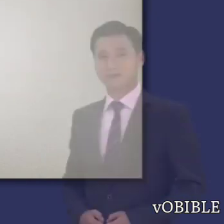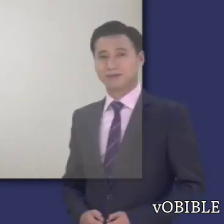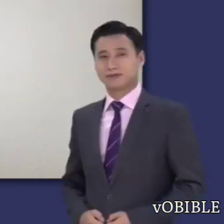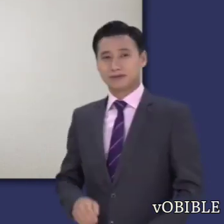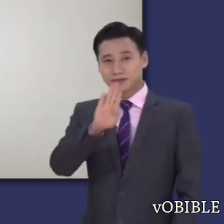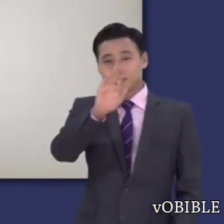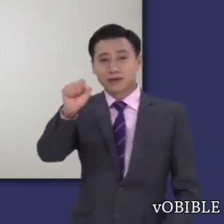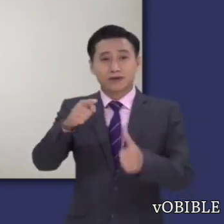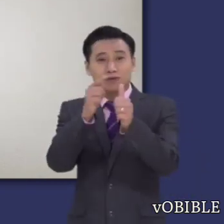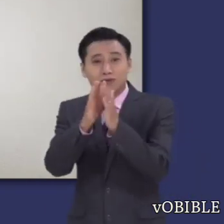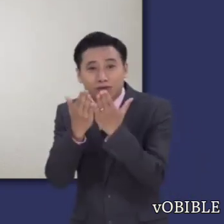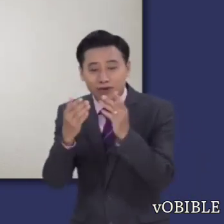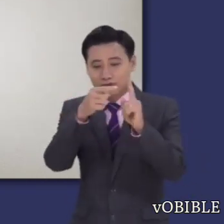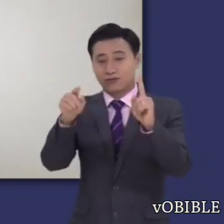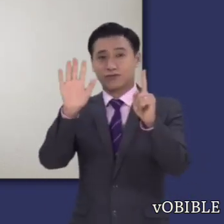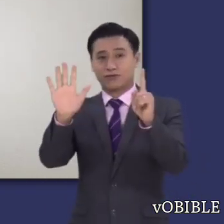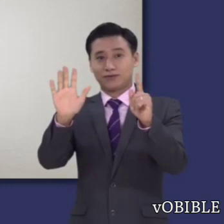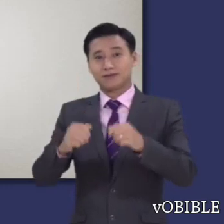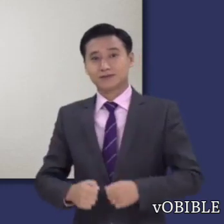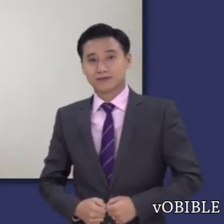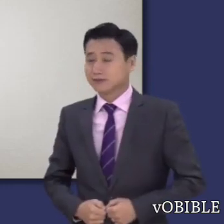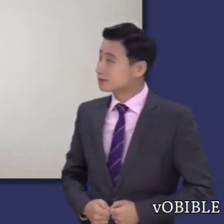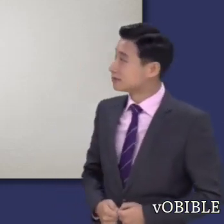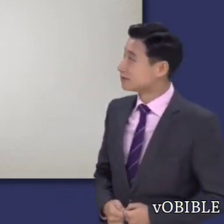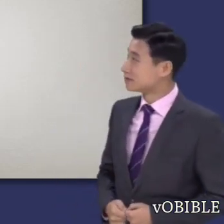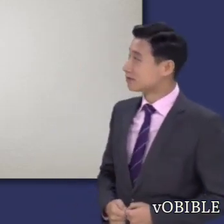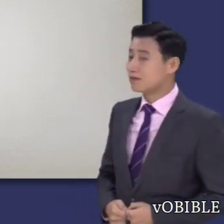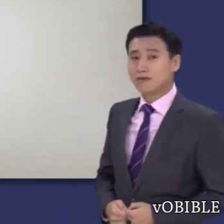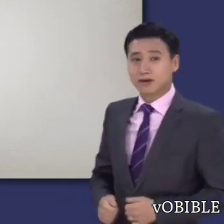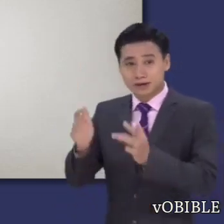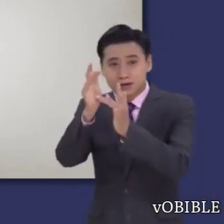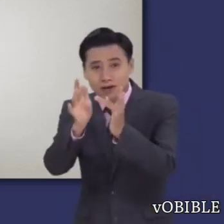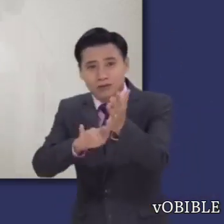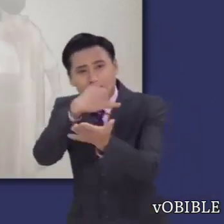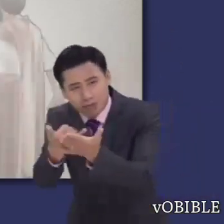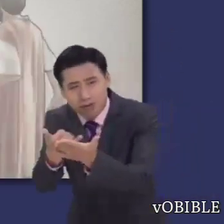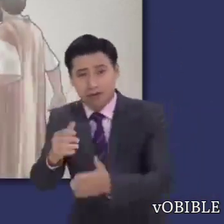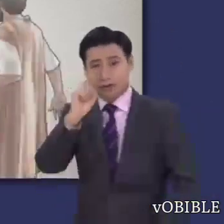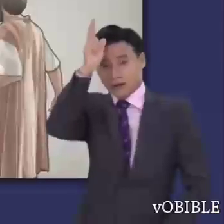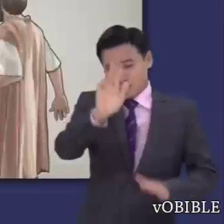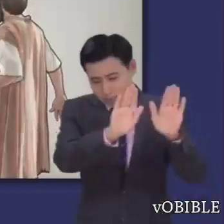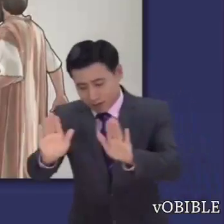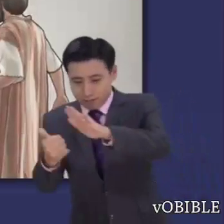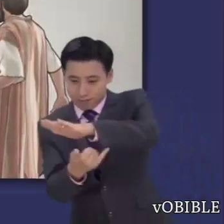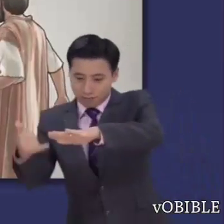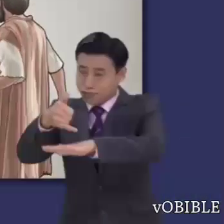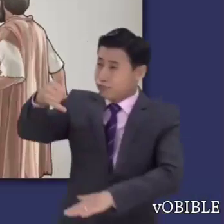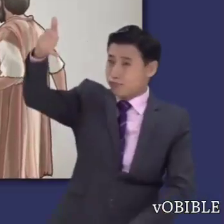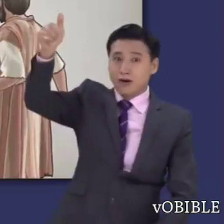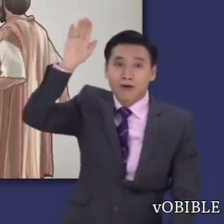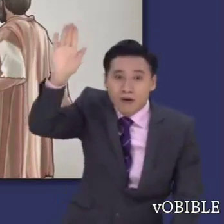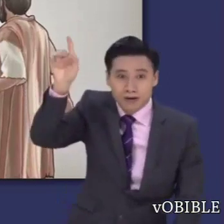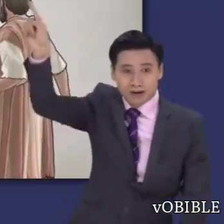彼得前书一共有五章。第一章，彼得提醒有希望到天上去的基督